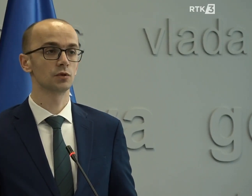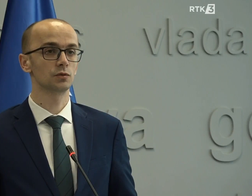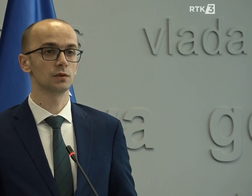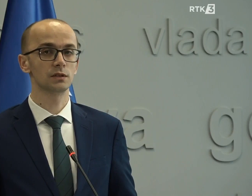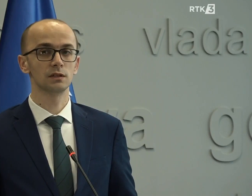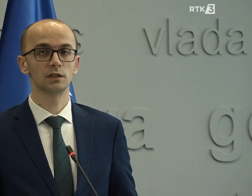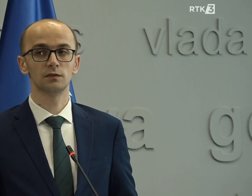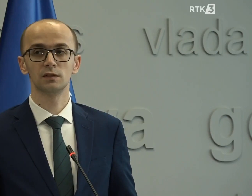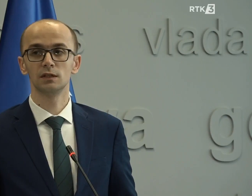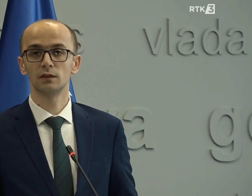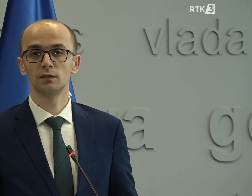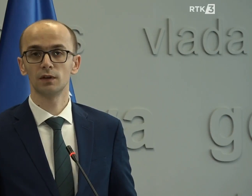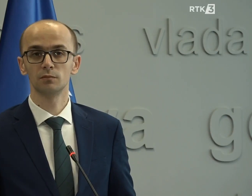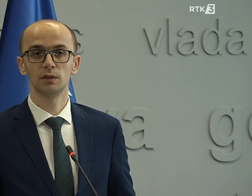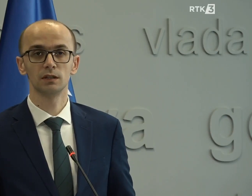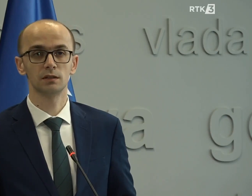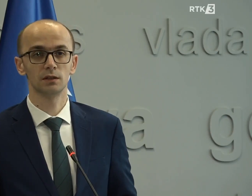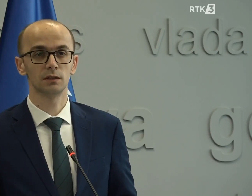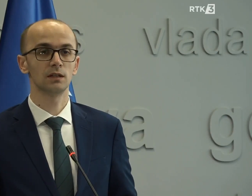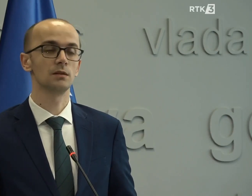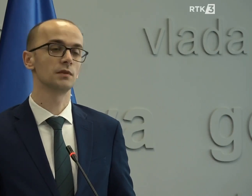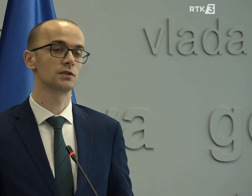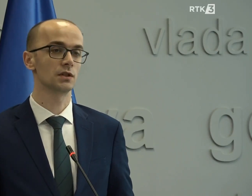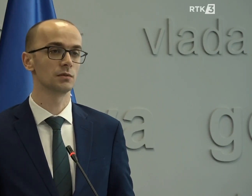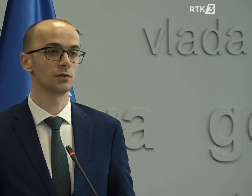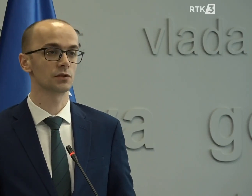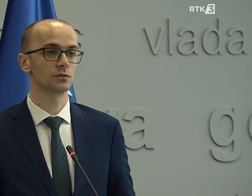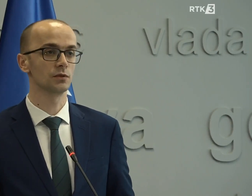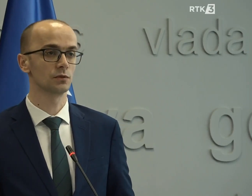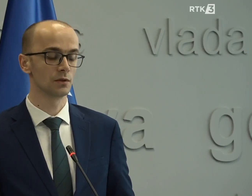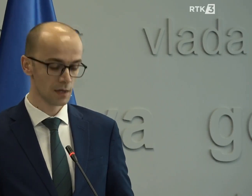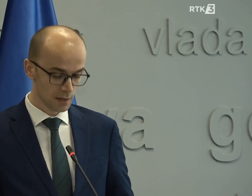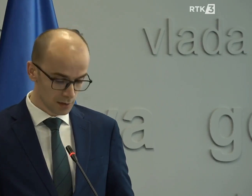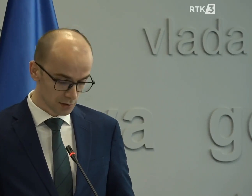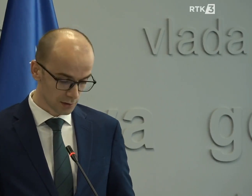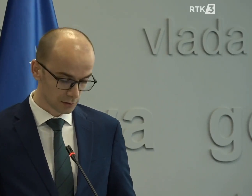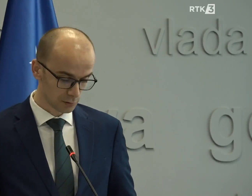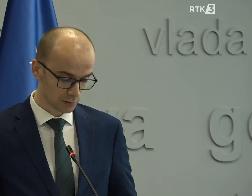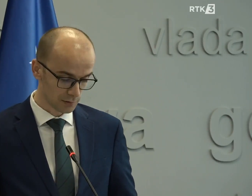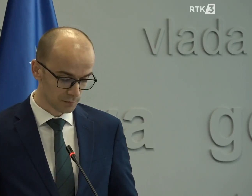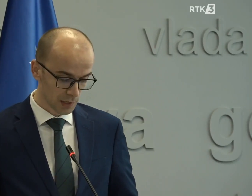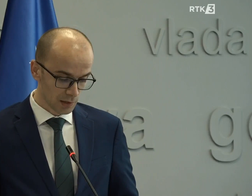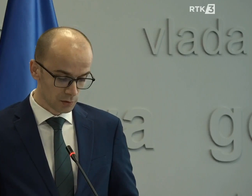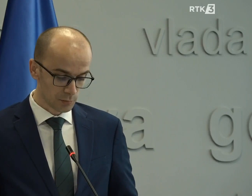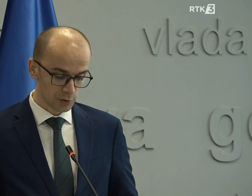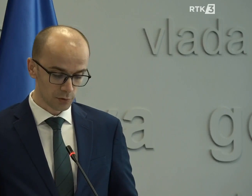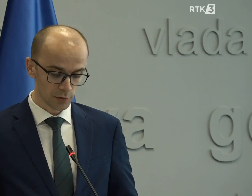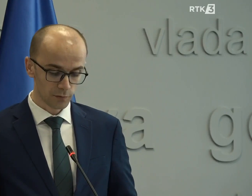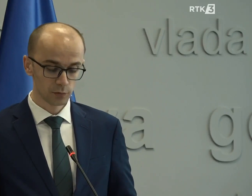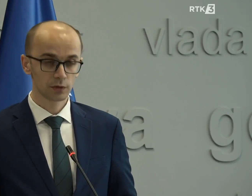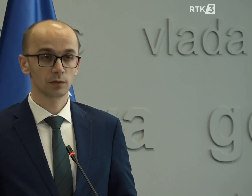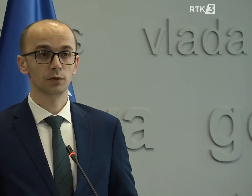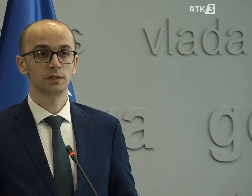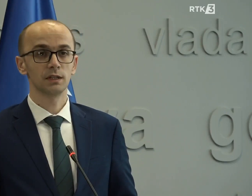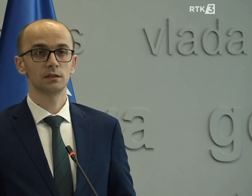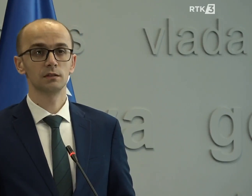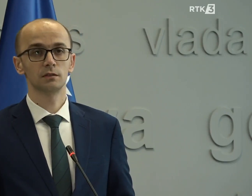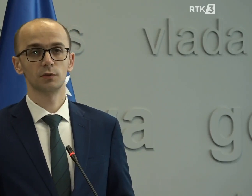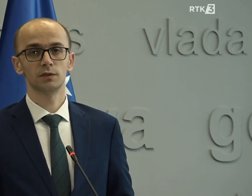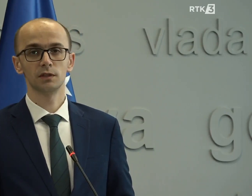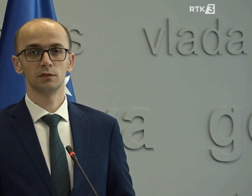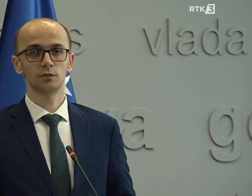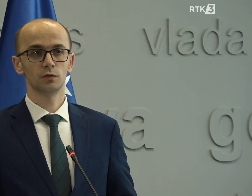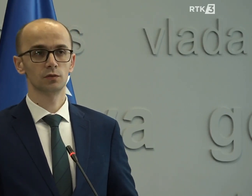tri raportuese gjatë vizitave faktmblese dhe takimeve që kemi pasur me to që nga tetori. Në periudhën e fundit të